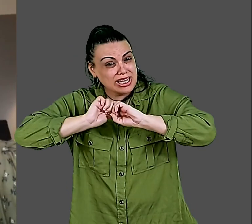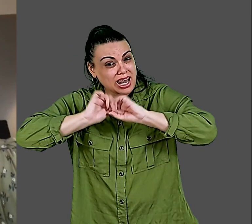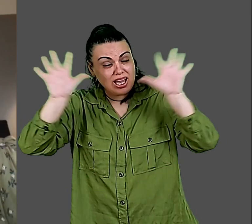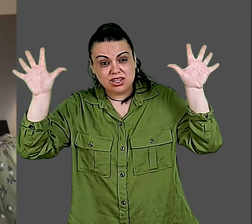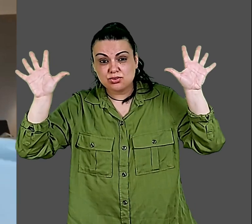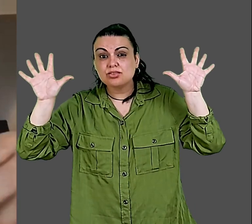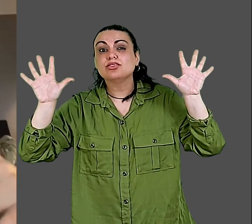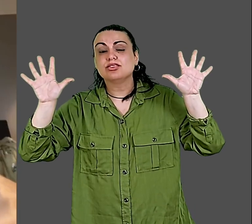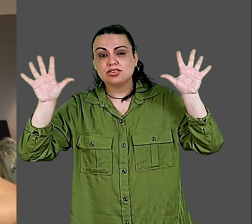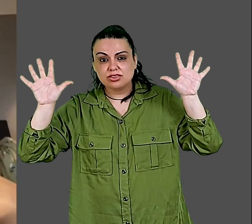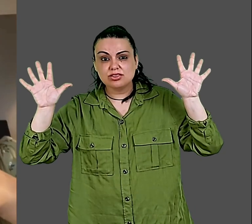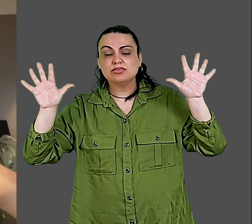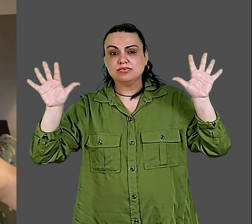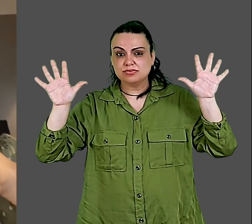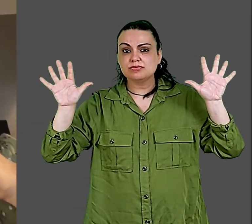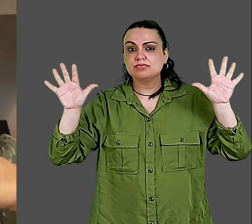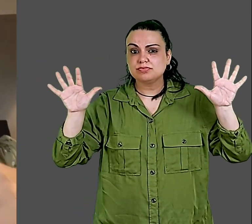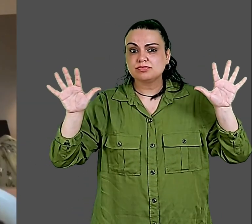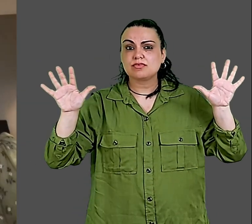todas, e isso vai jogar por terra